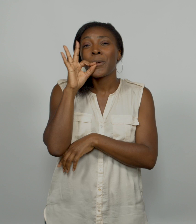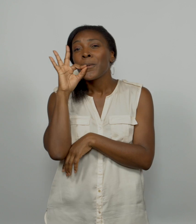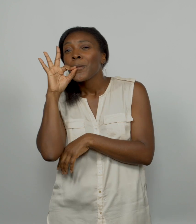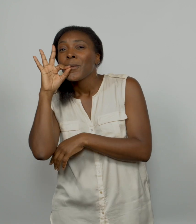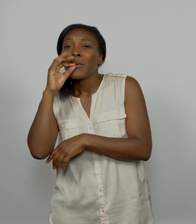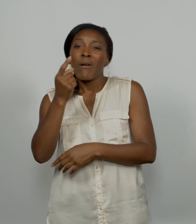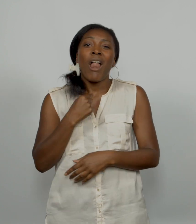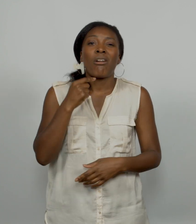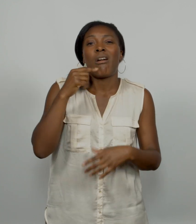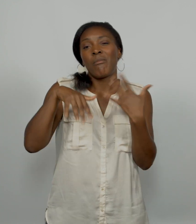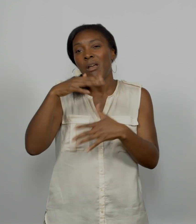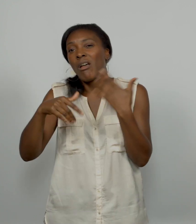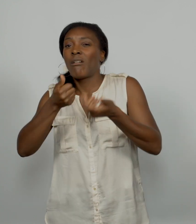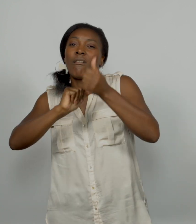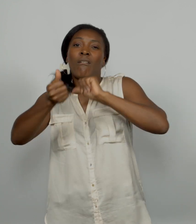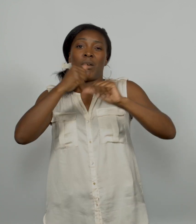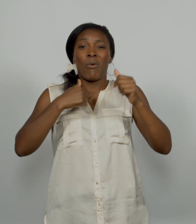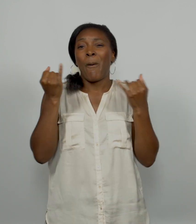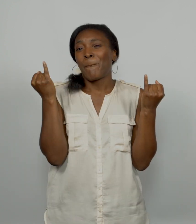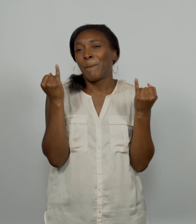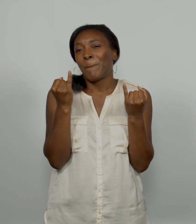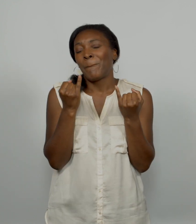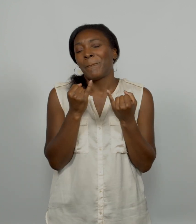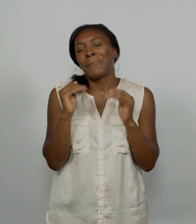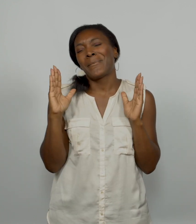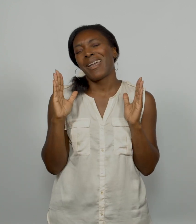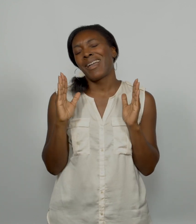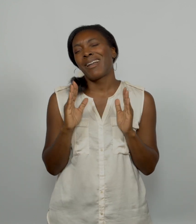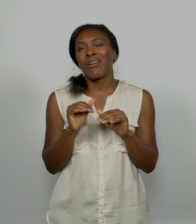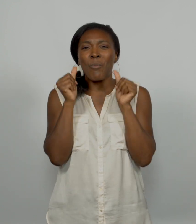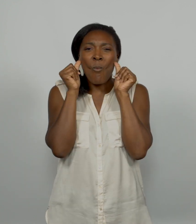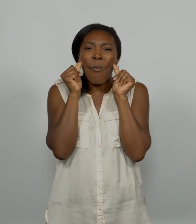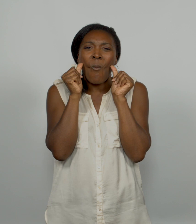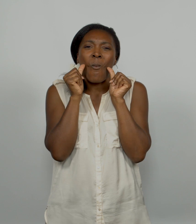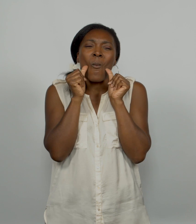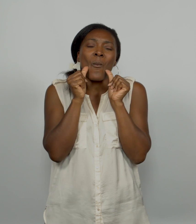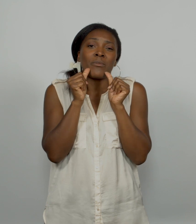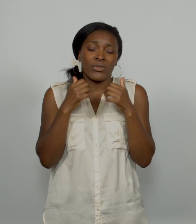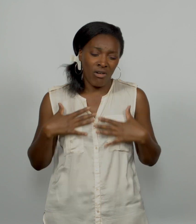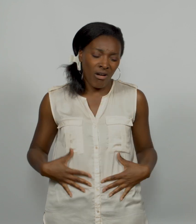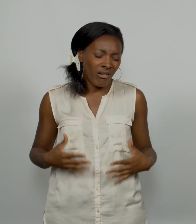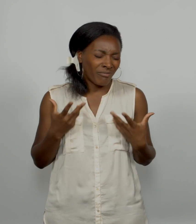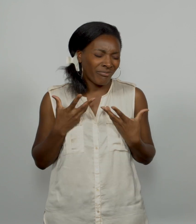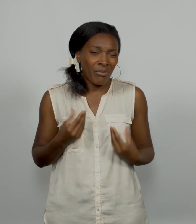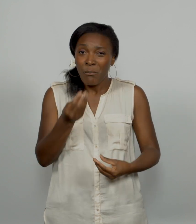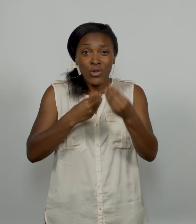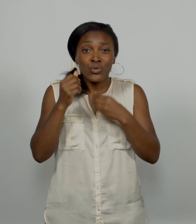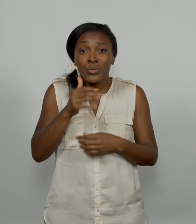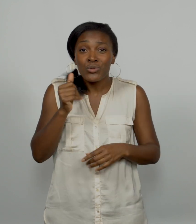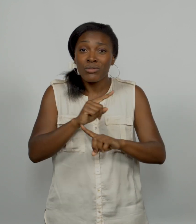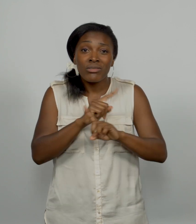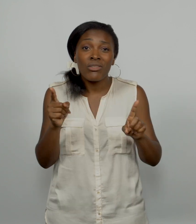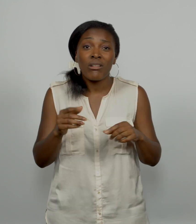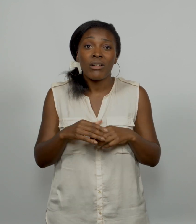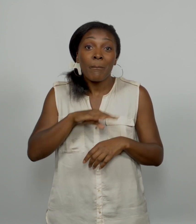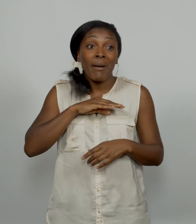amphétamines. J'étais devenue extrêmement maigre car je ne mangeais pas tous les jours. Non, mon corps est devenu très épuisé. Et à